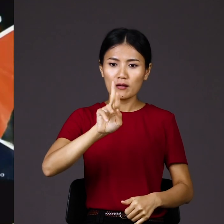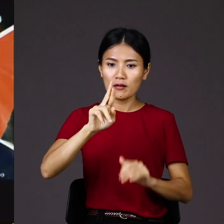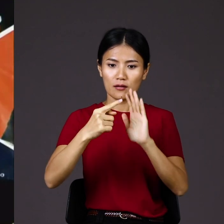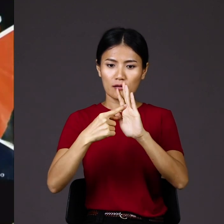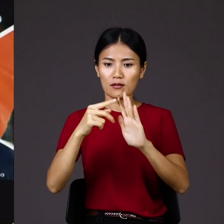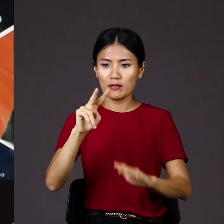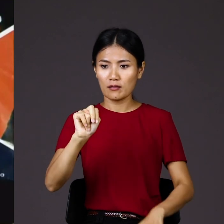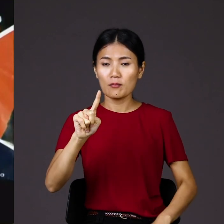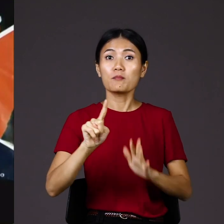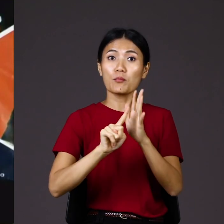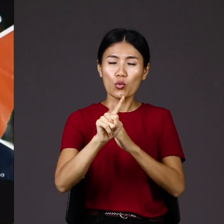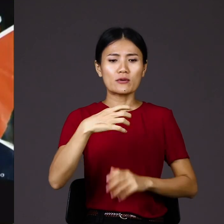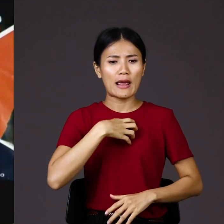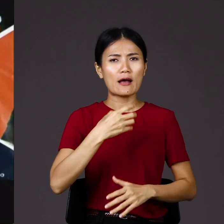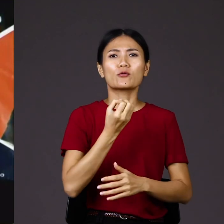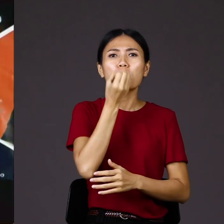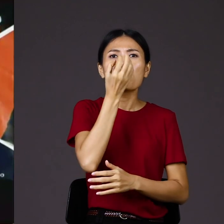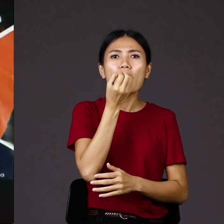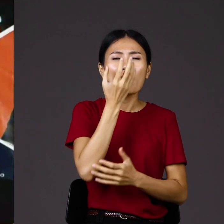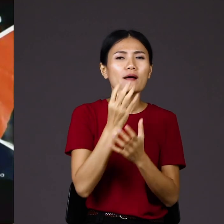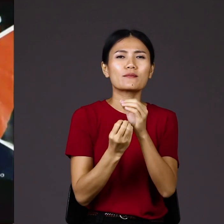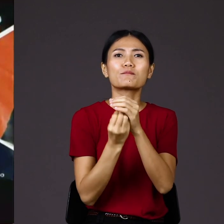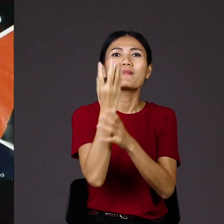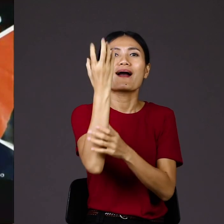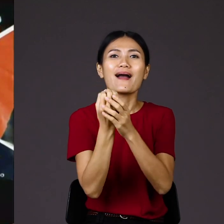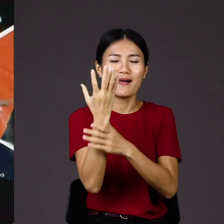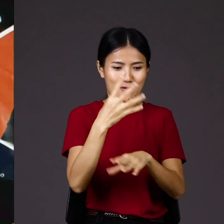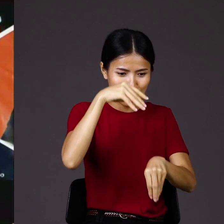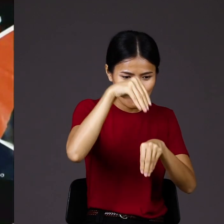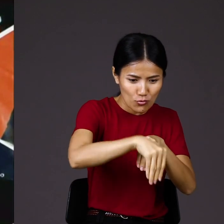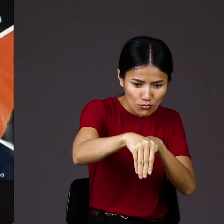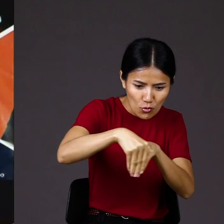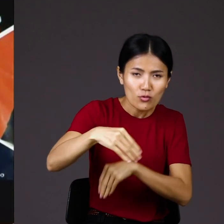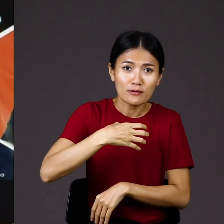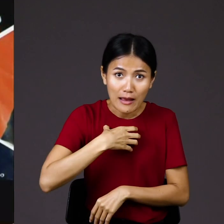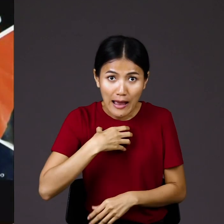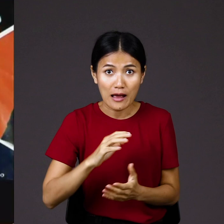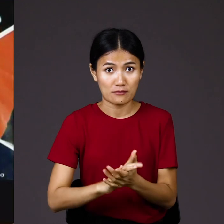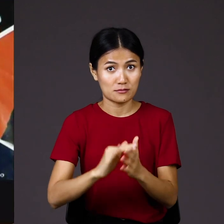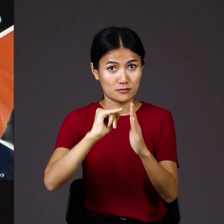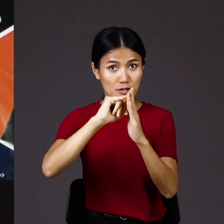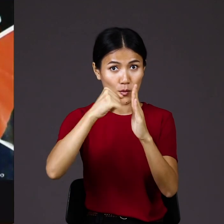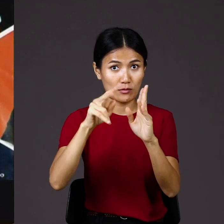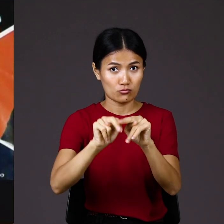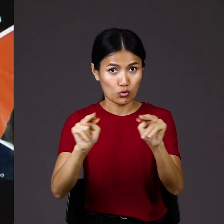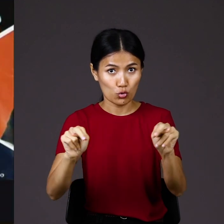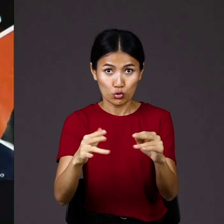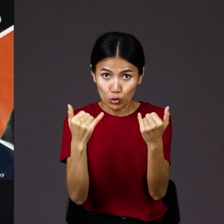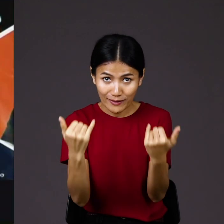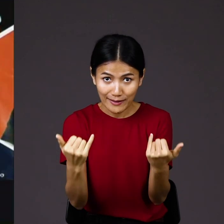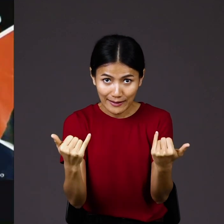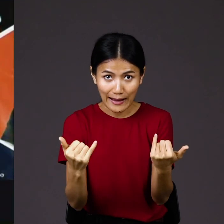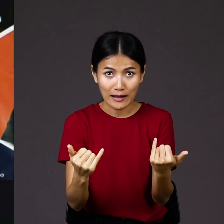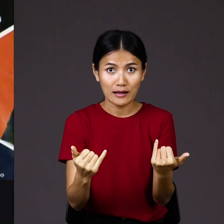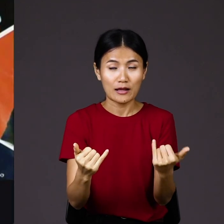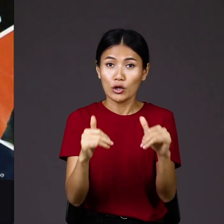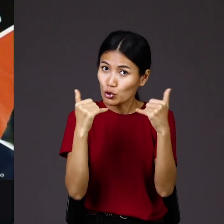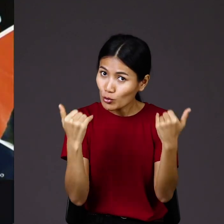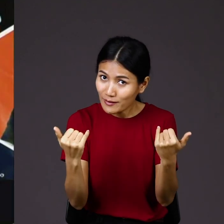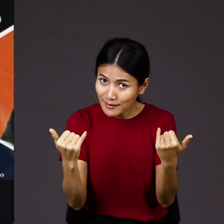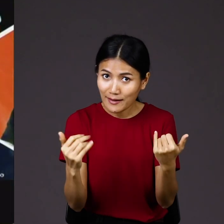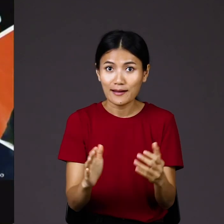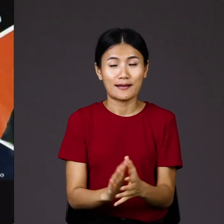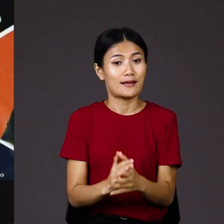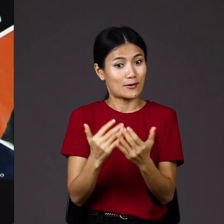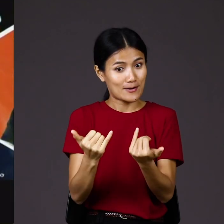ลูกต้นไม้ให้นนทบุรีสีเขียวมากขึ้นพ่อแม่พี่น้องอาจจะไม่รู้นนทบุรีเป็นหนึ่งในจังหวัด